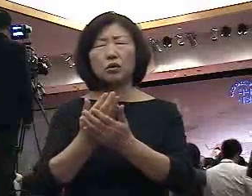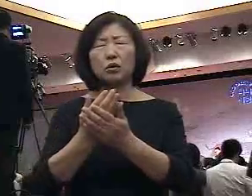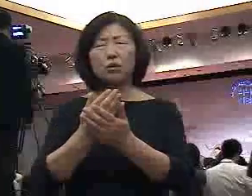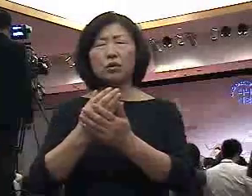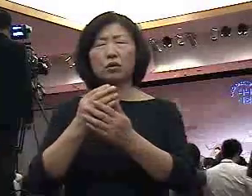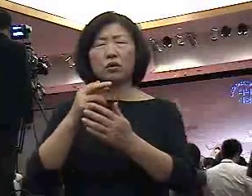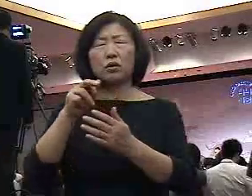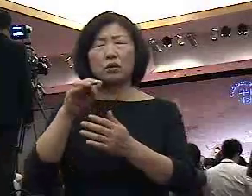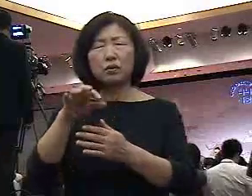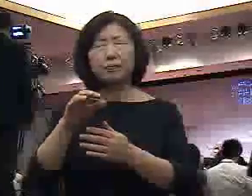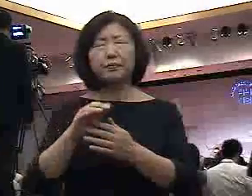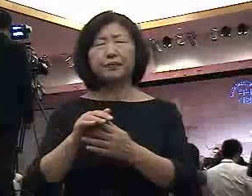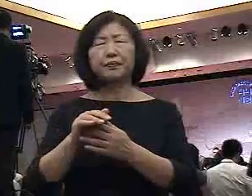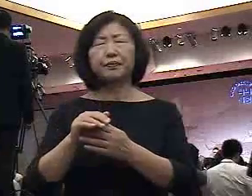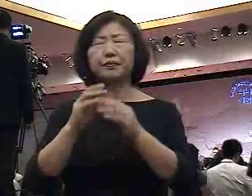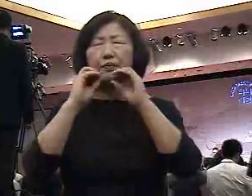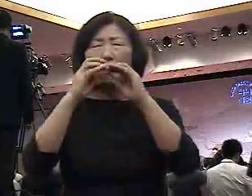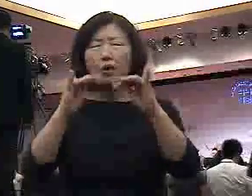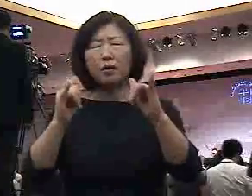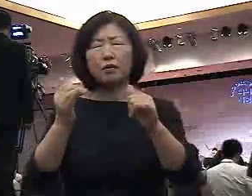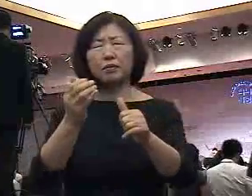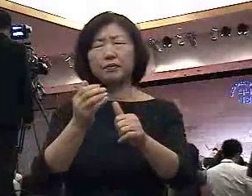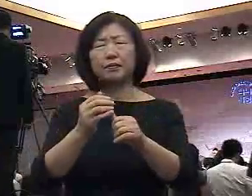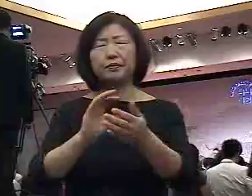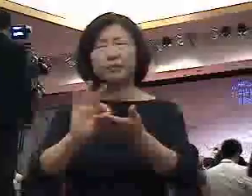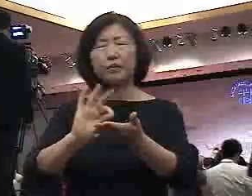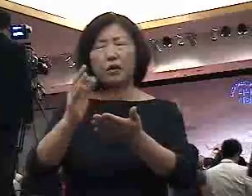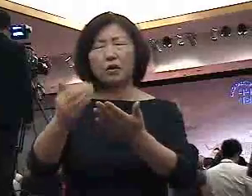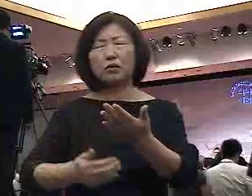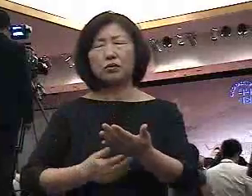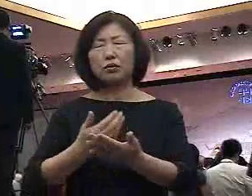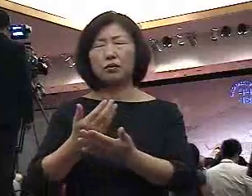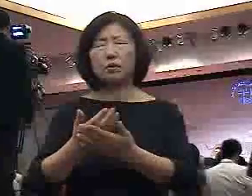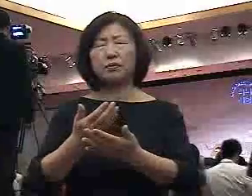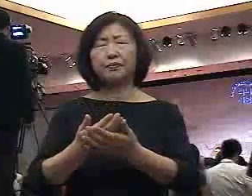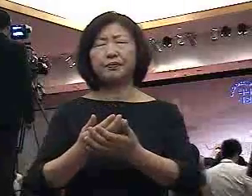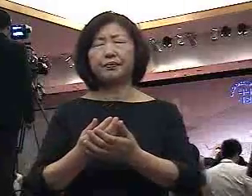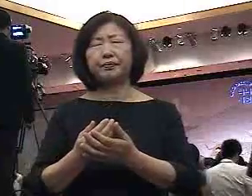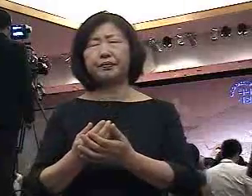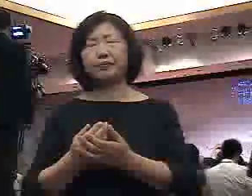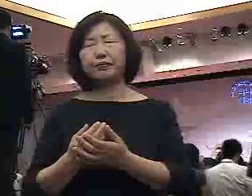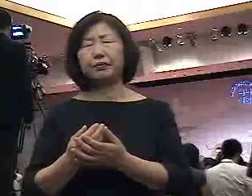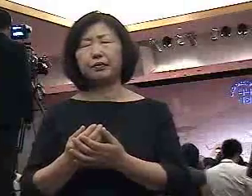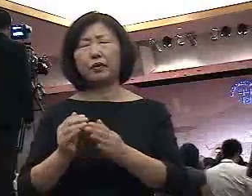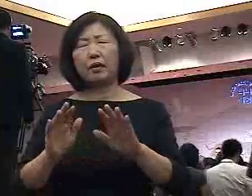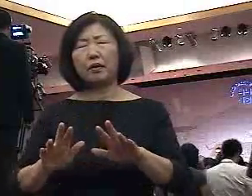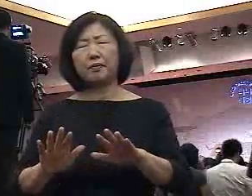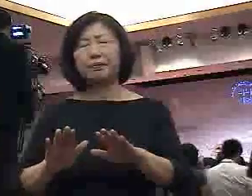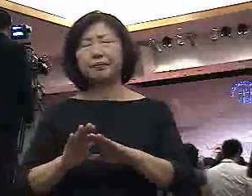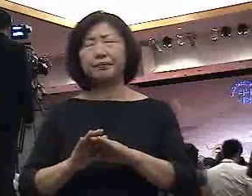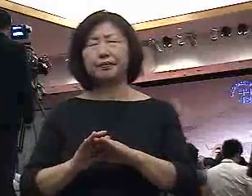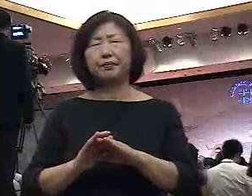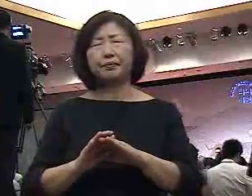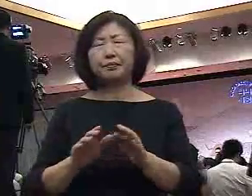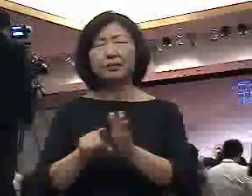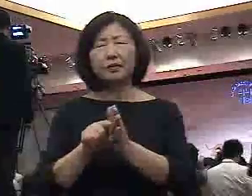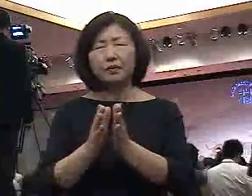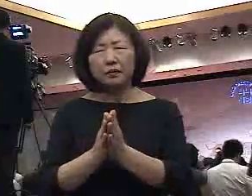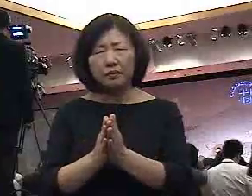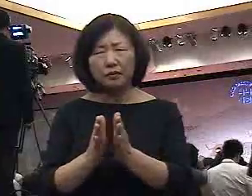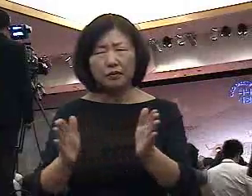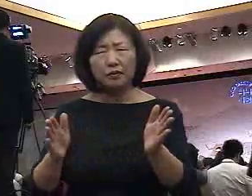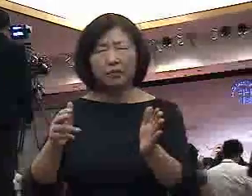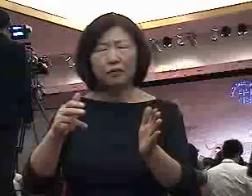사람들이 알 수 있도록 송교사님을 사용하여 주옵소서. 이제 믿기 시작한